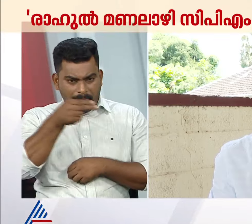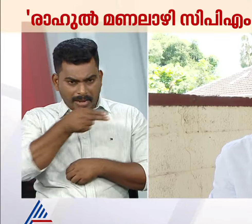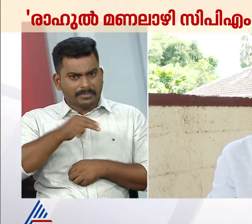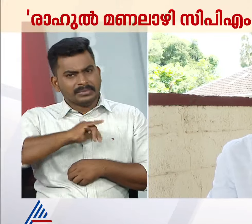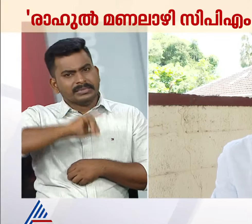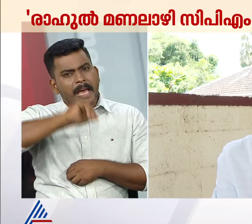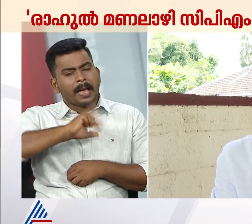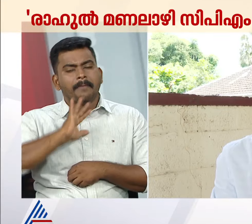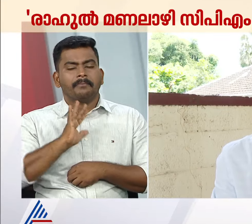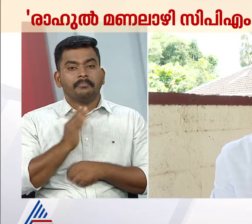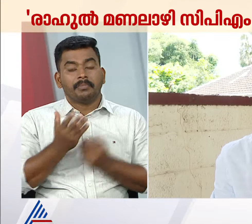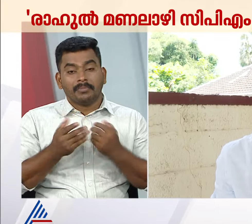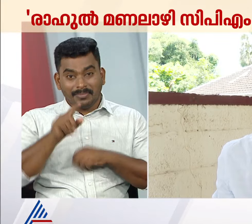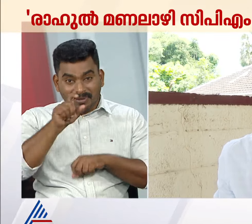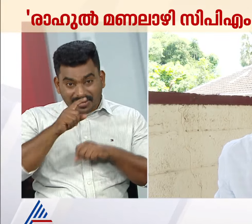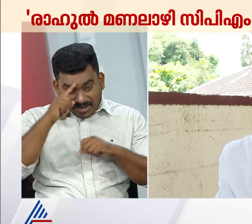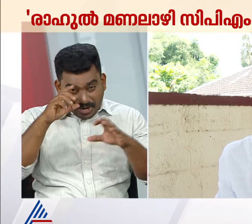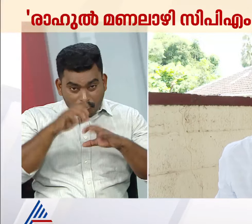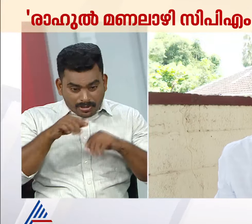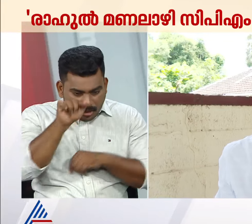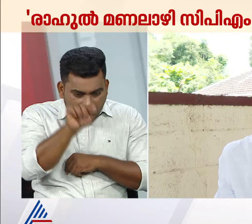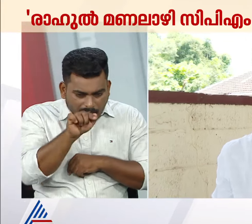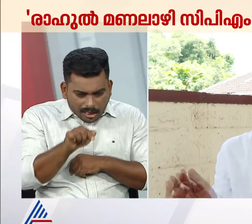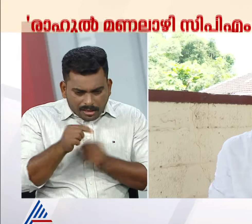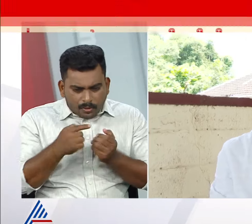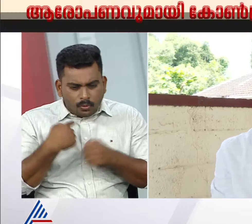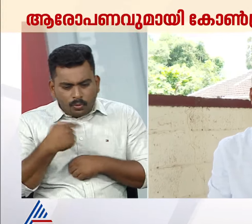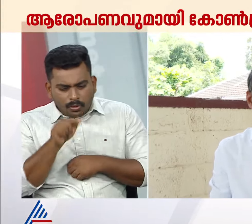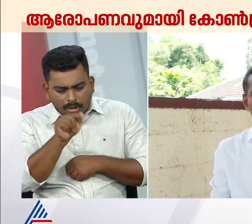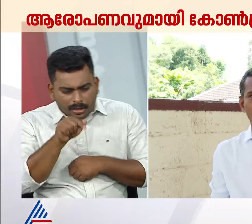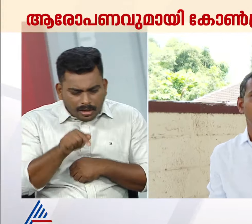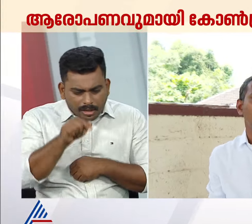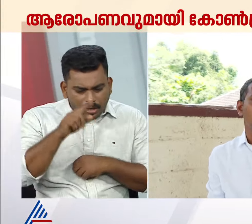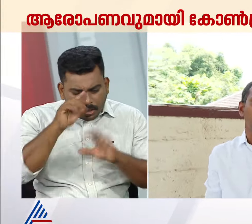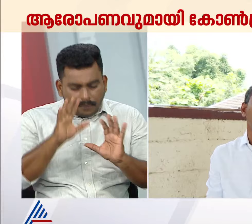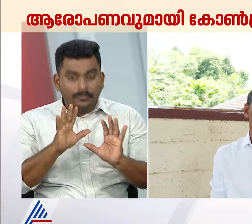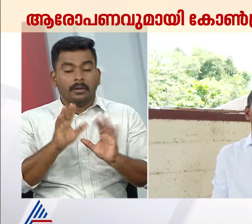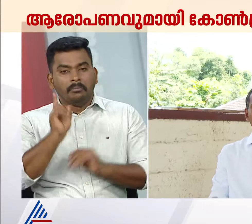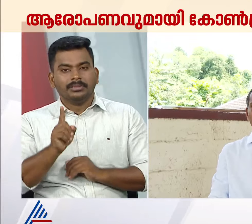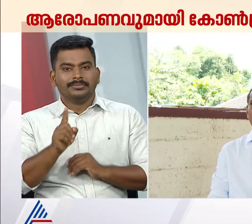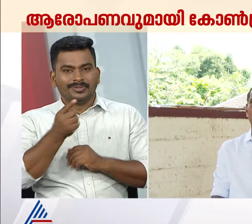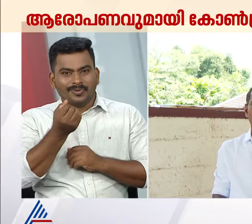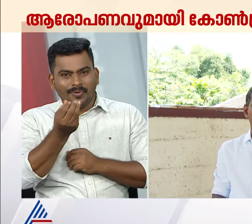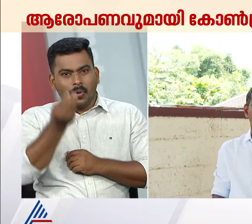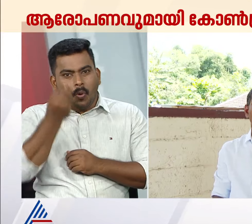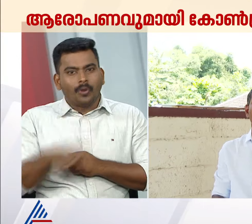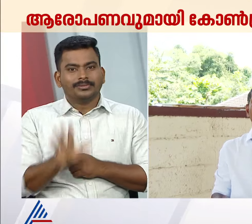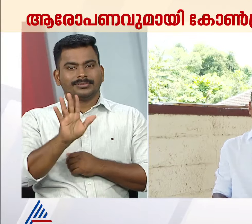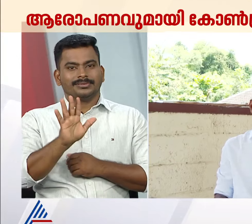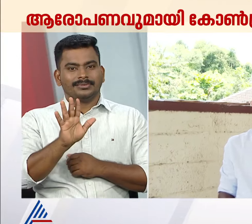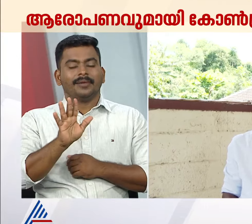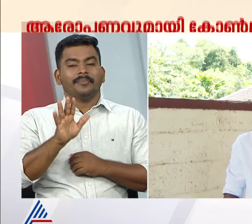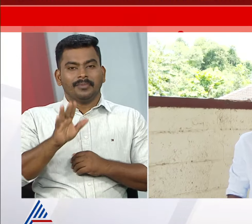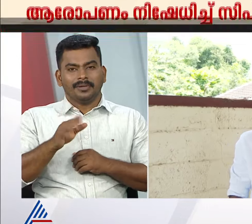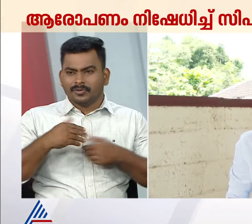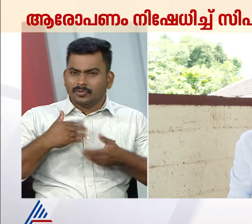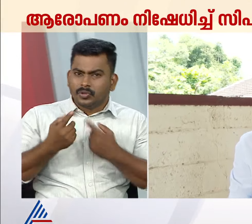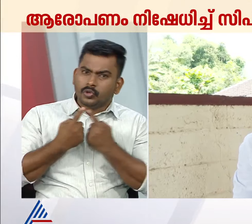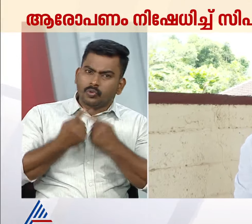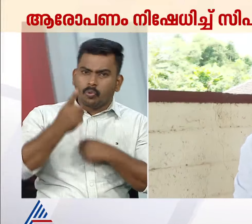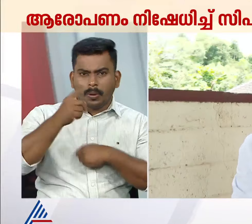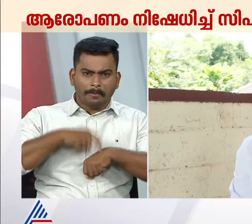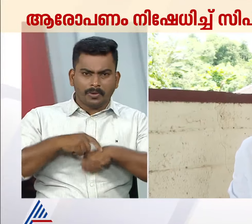സംസാരിച്ചു സൗഹൃദത്തിലുള്ളതാണ്, അതായത് രാഷ്ട്രീയമായിട്ട് യു ഡി എഫ് നിലയ്ക്ക് പോയി സംസാരിച്ചൊന്നുമല്ല, സൗഹൃദത്തിലുള്ള ആളാണ്, അതുകൊണ്ട് അയൽവാസി ആയതുകൊണ്ട് സംസാരിച്ചു.